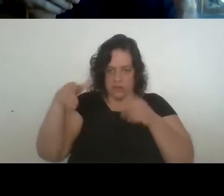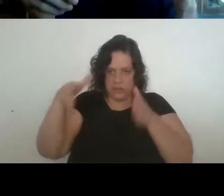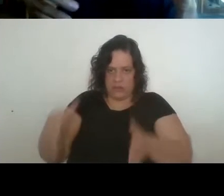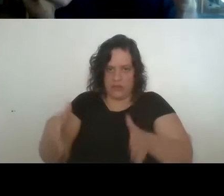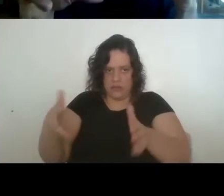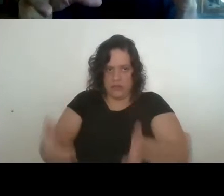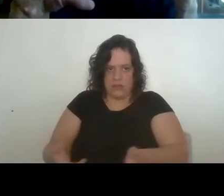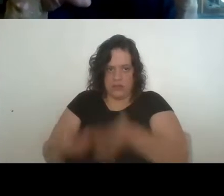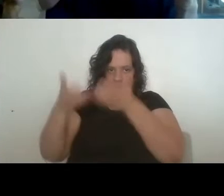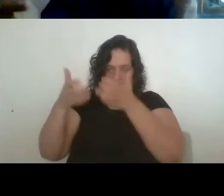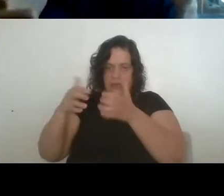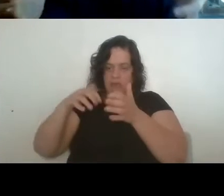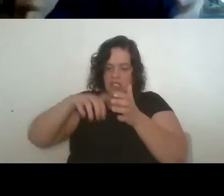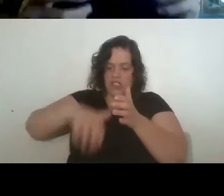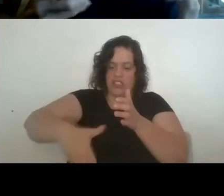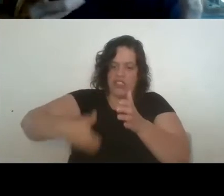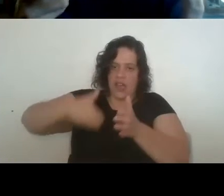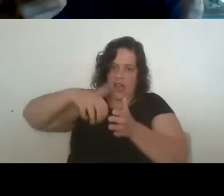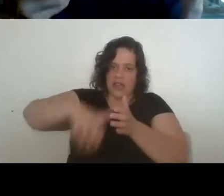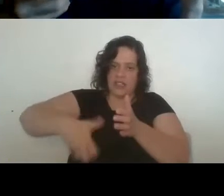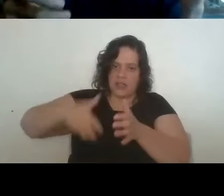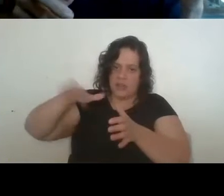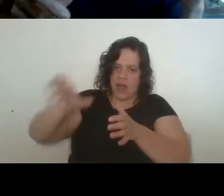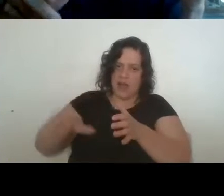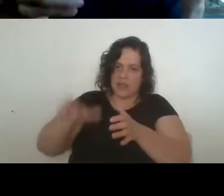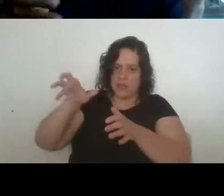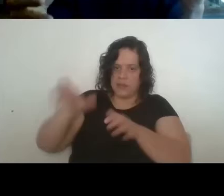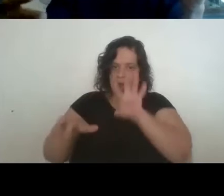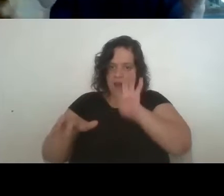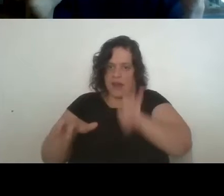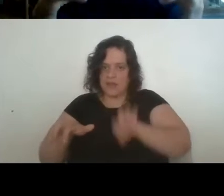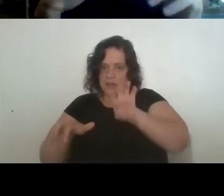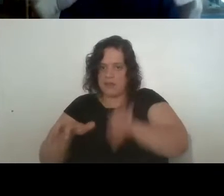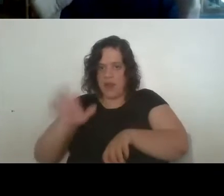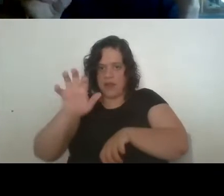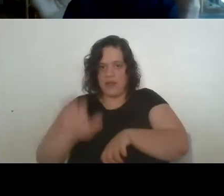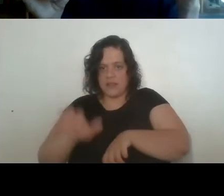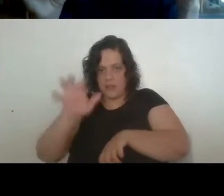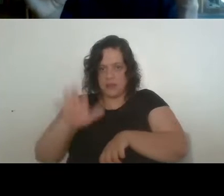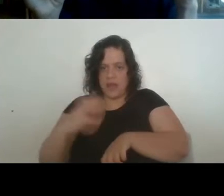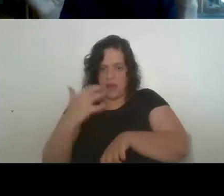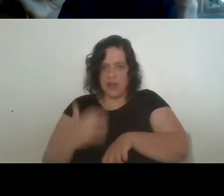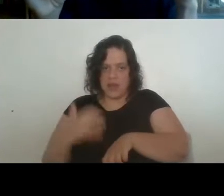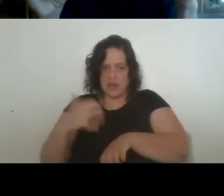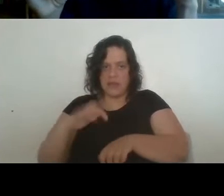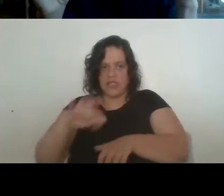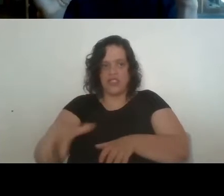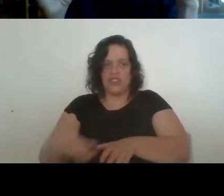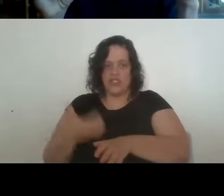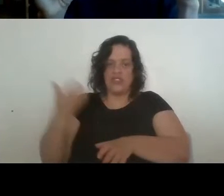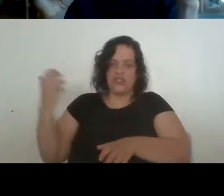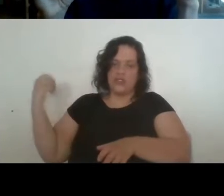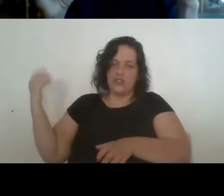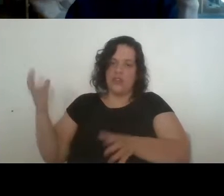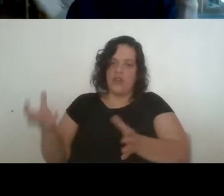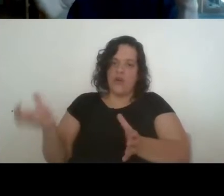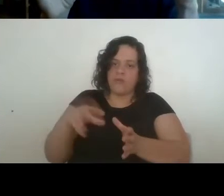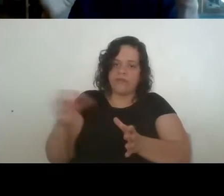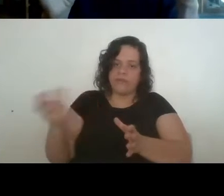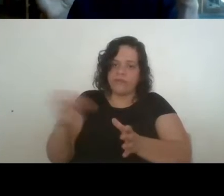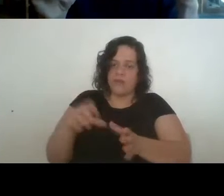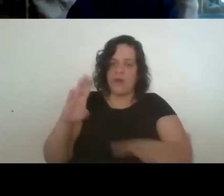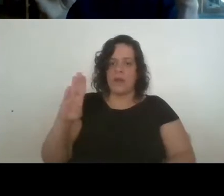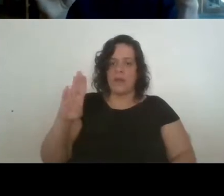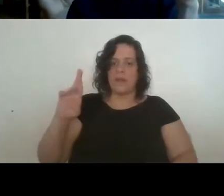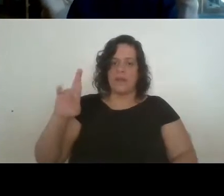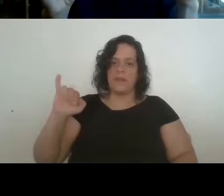da cova para ficar áspero, retira todo o material solto e cobre ele com 5 centímetros de brita 1.